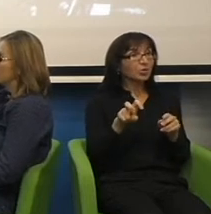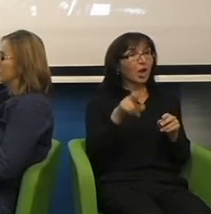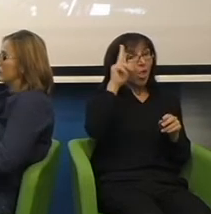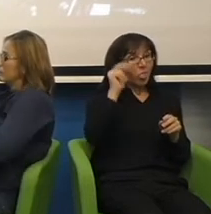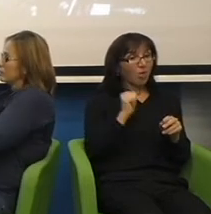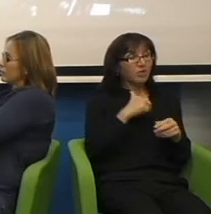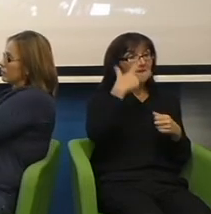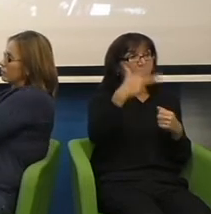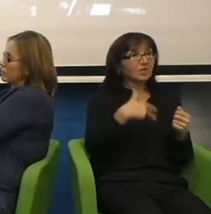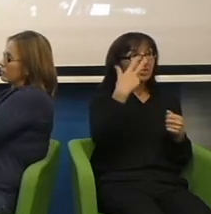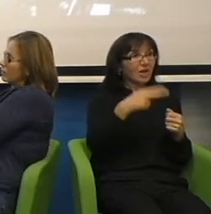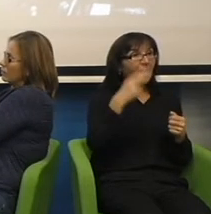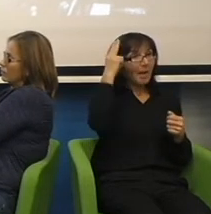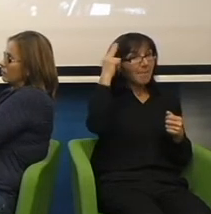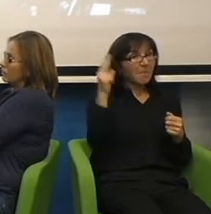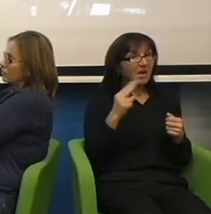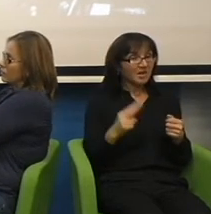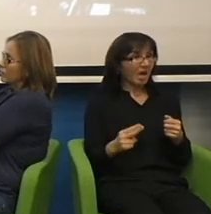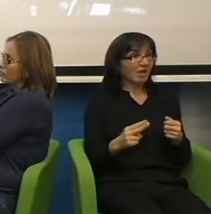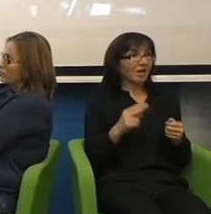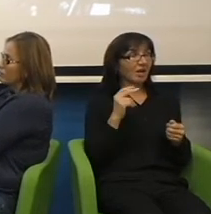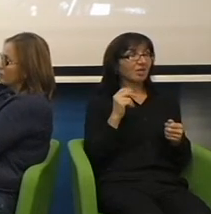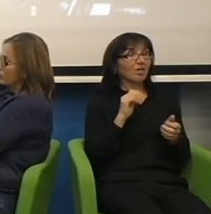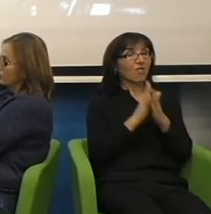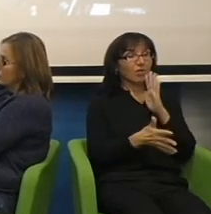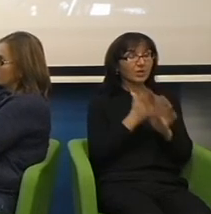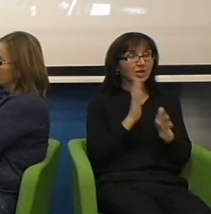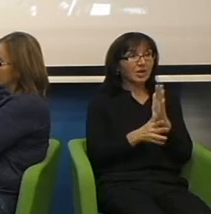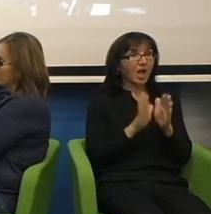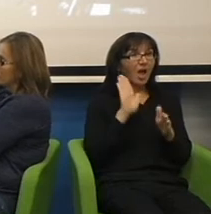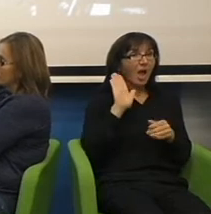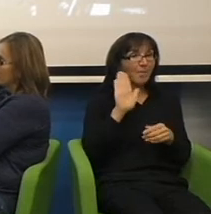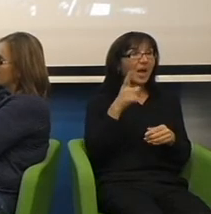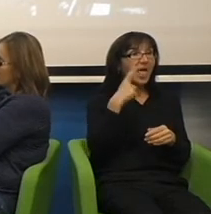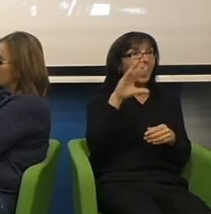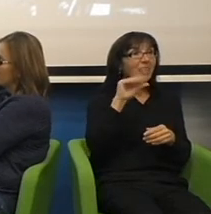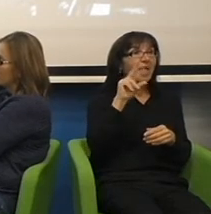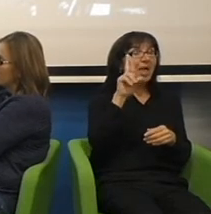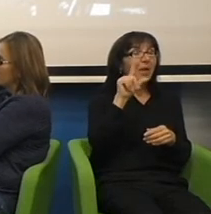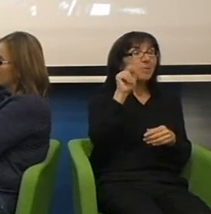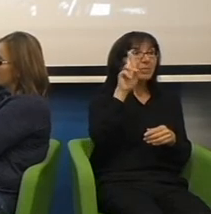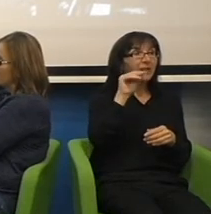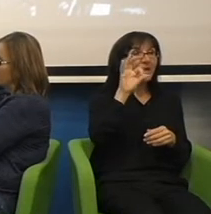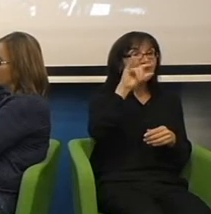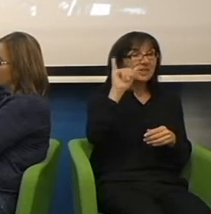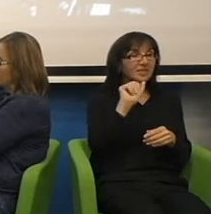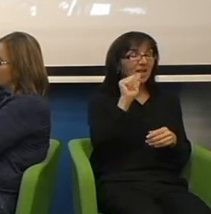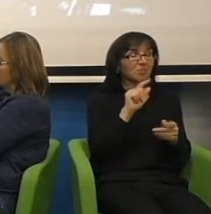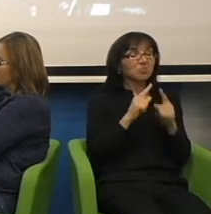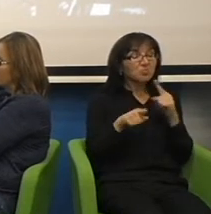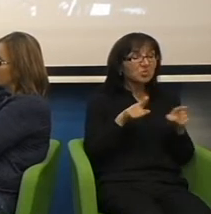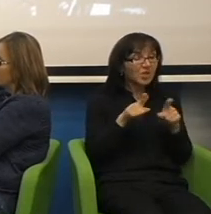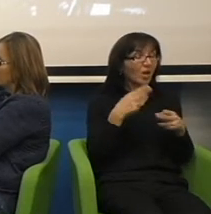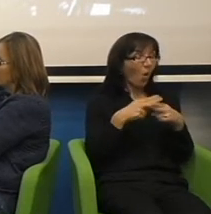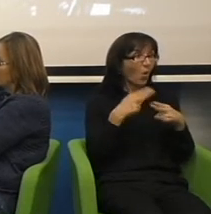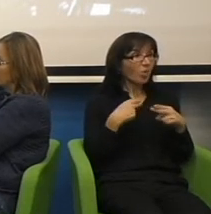sama i chyba wpada w jakąś istotną, poważną depresję, bo przez najbliższe lata właściwie